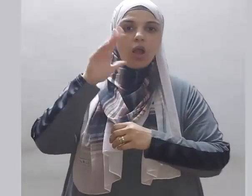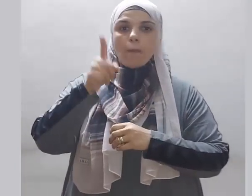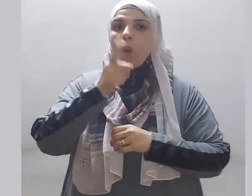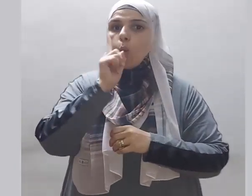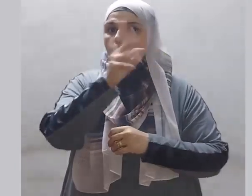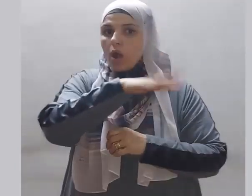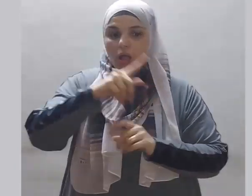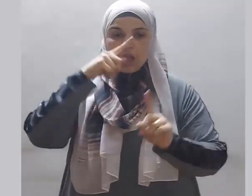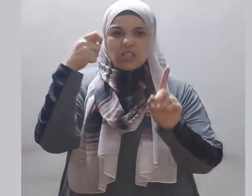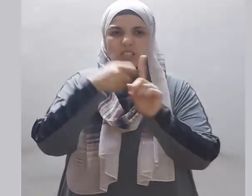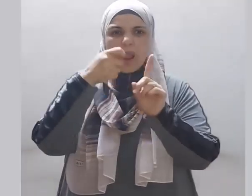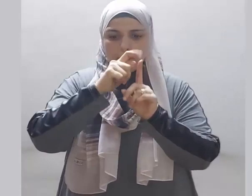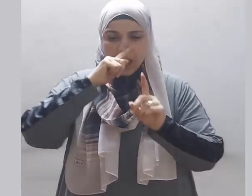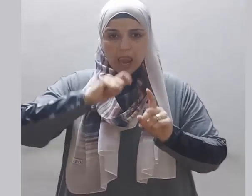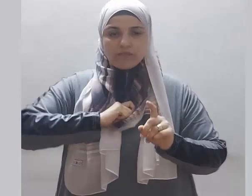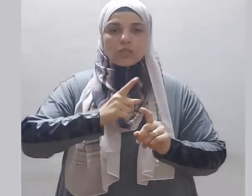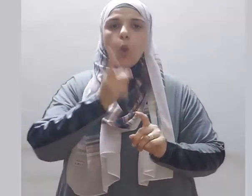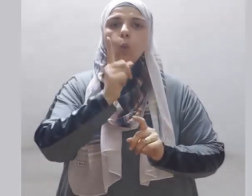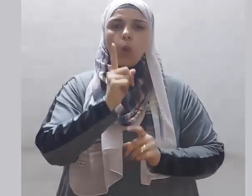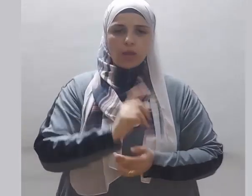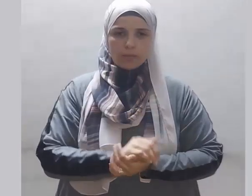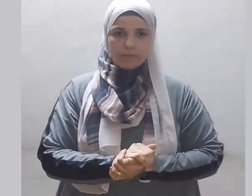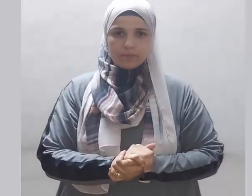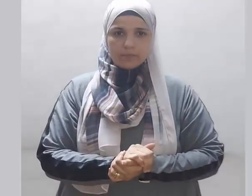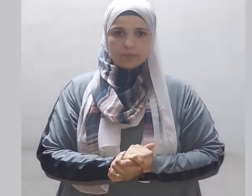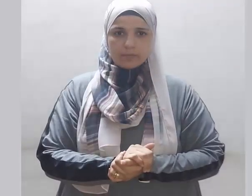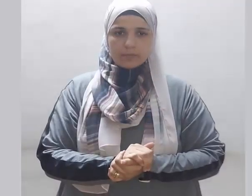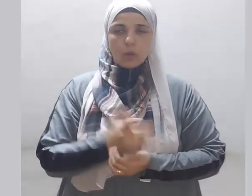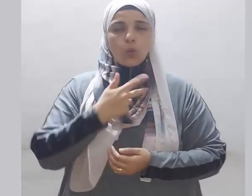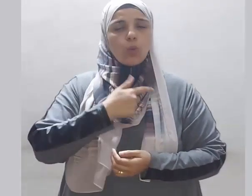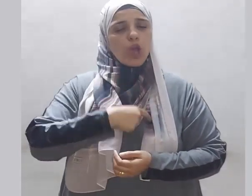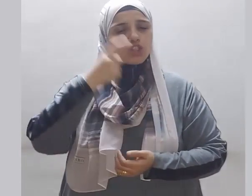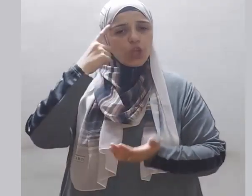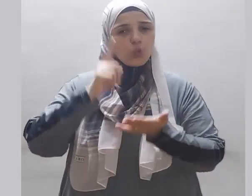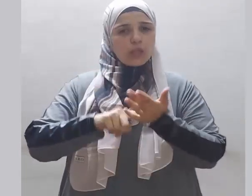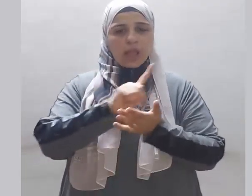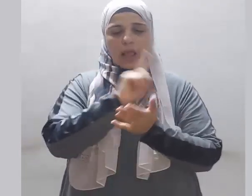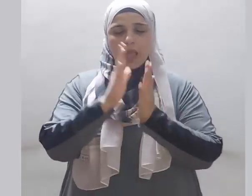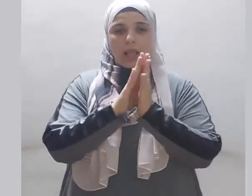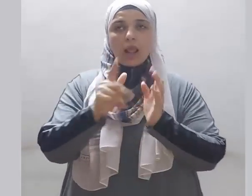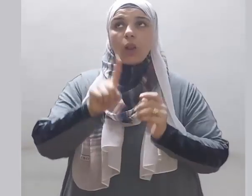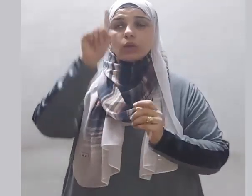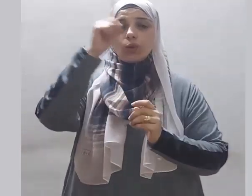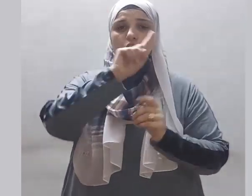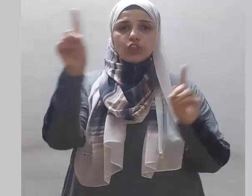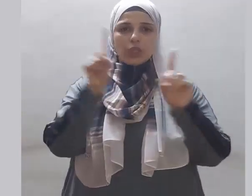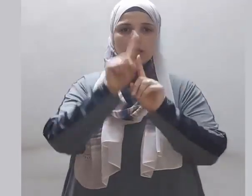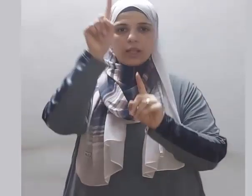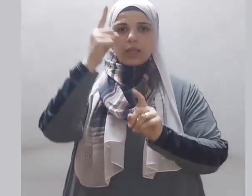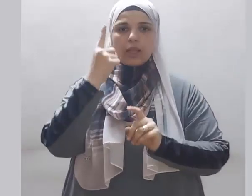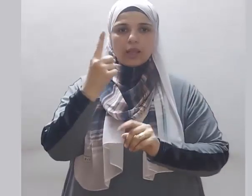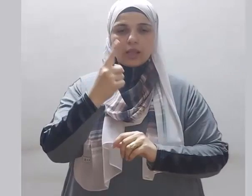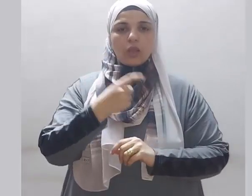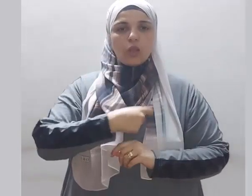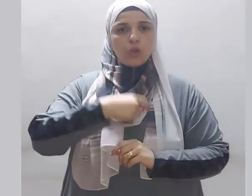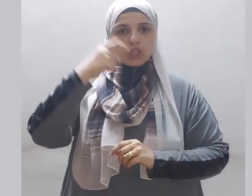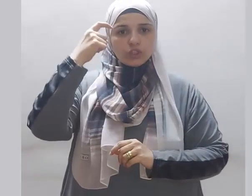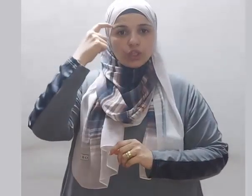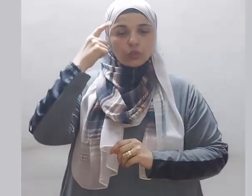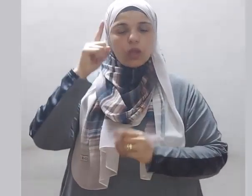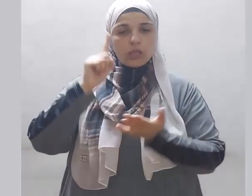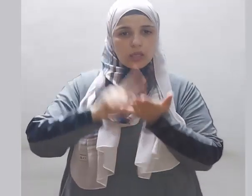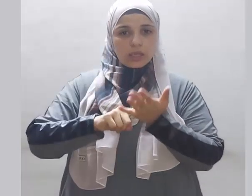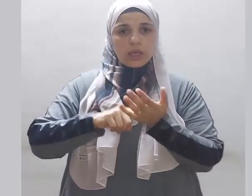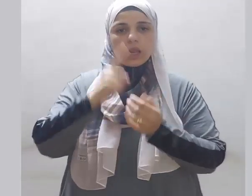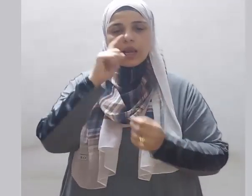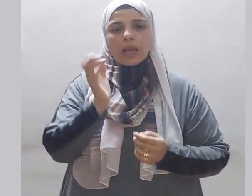تظلموا فيهن انفسكم واشهد ان لا اله الا الله وحده لا شريك له